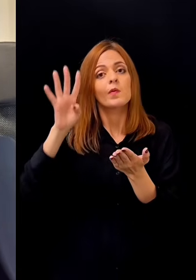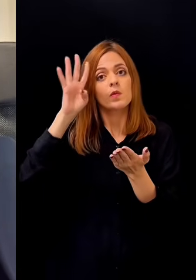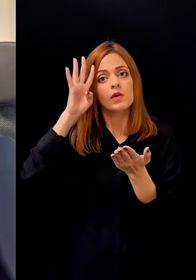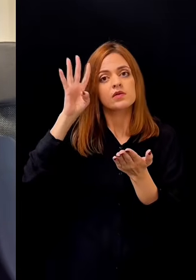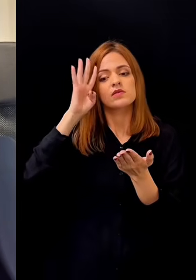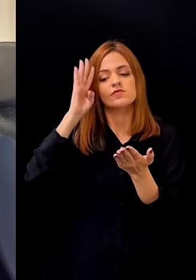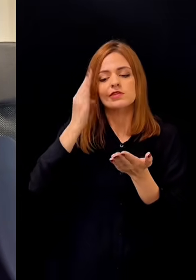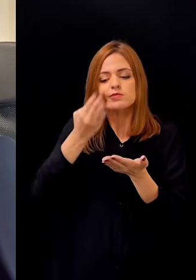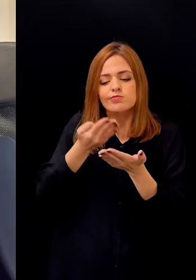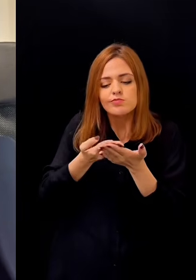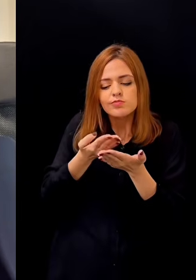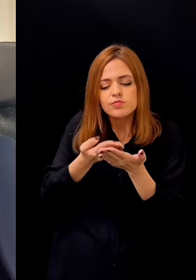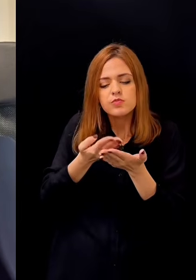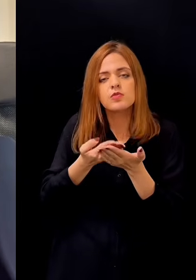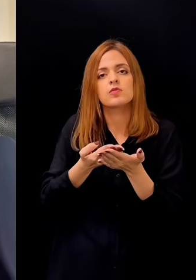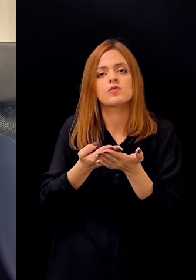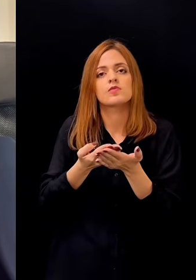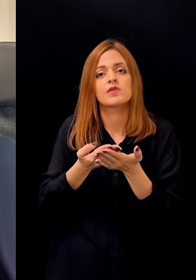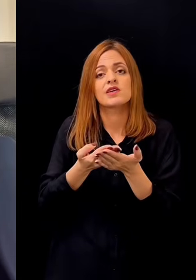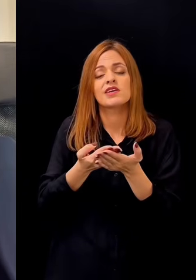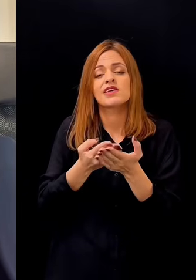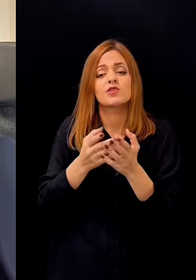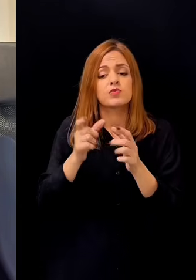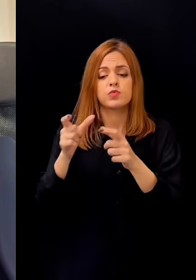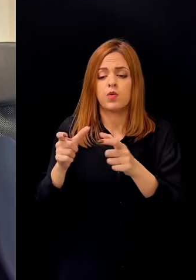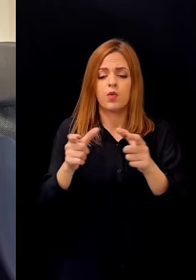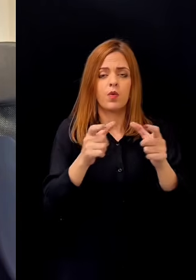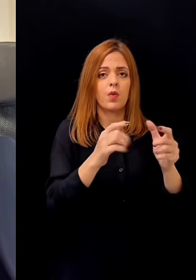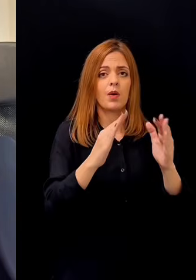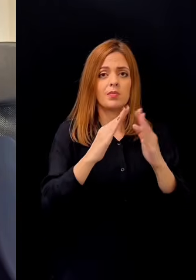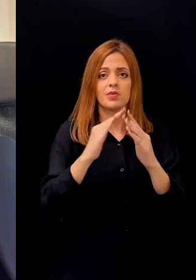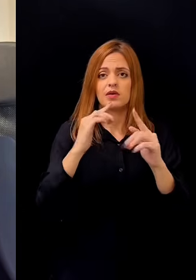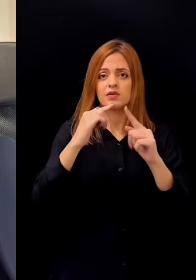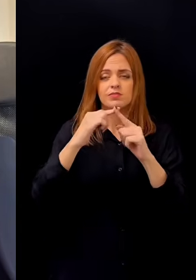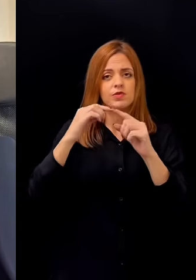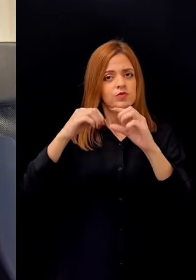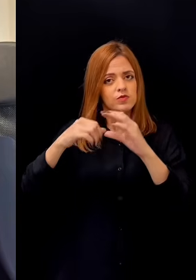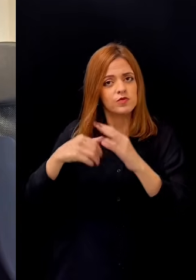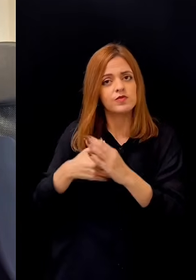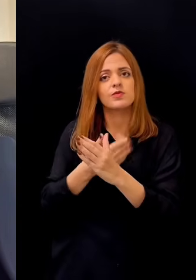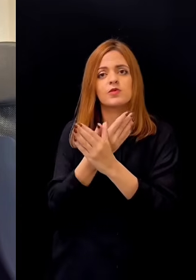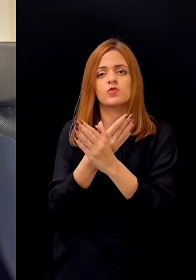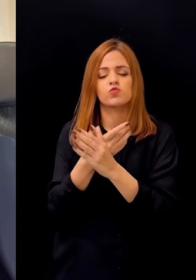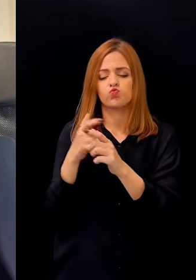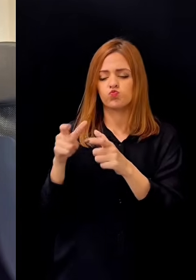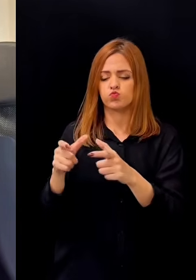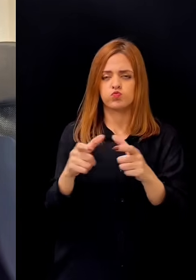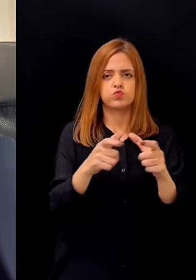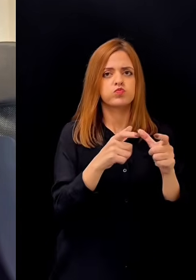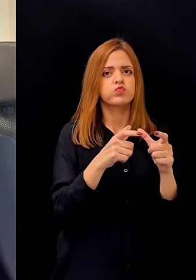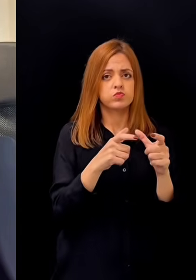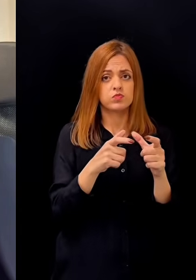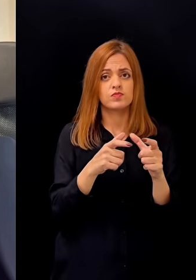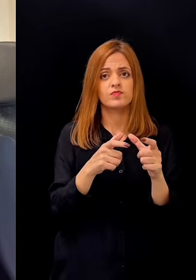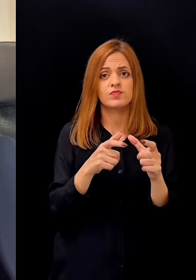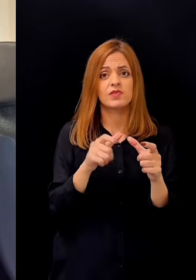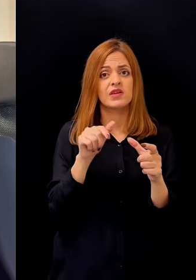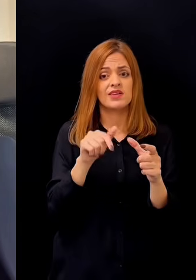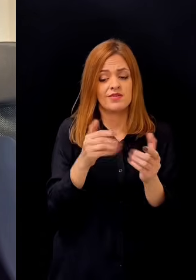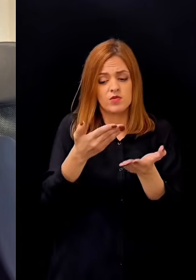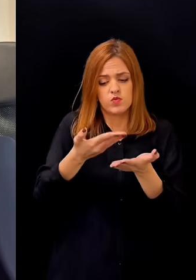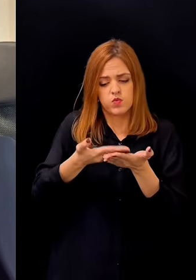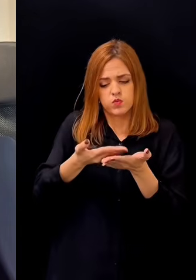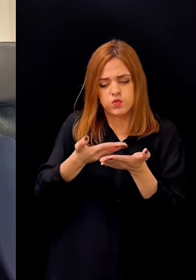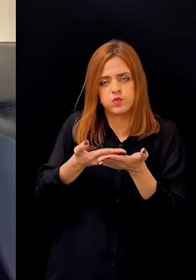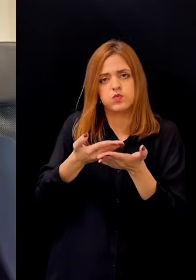quartas-feiras em todas as igrejas universal do Reino de Deus. Nesse estudo que